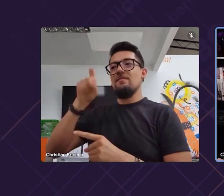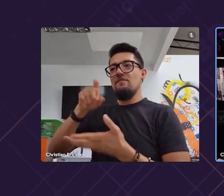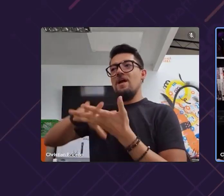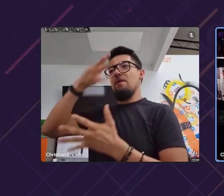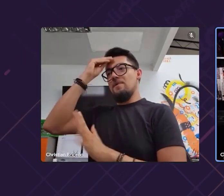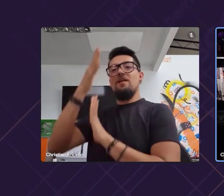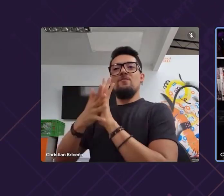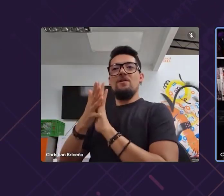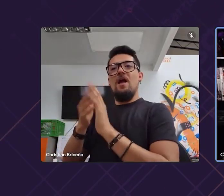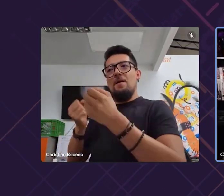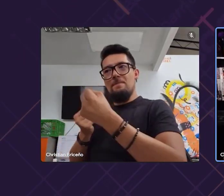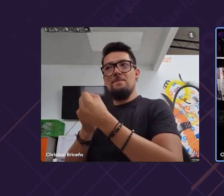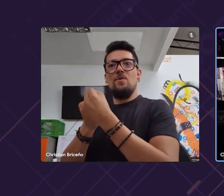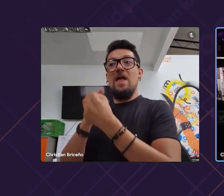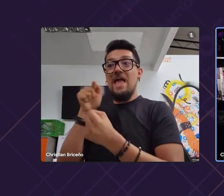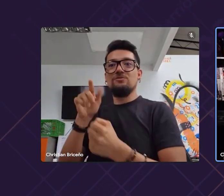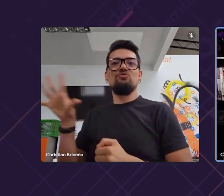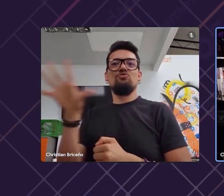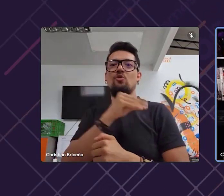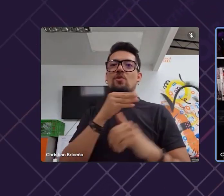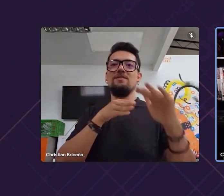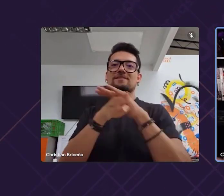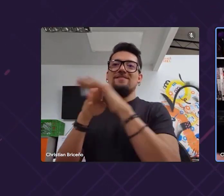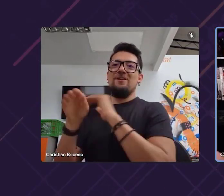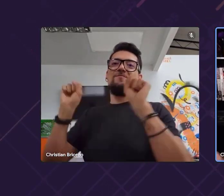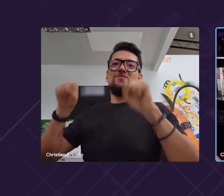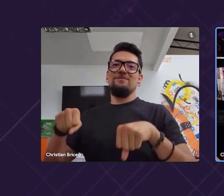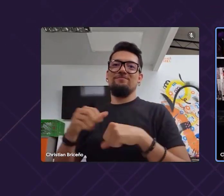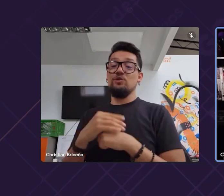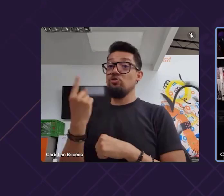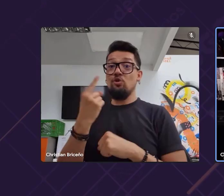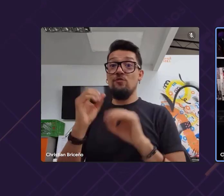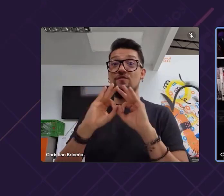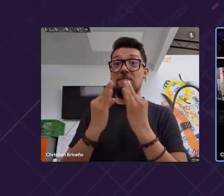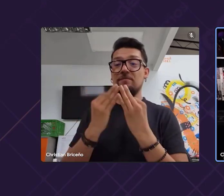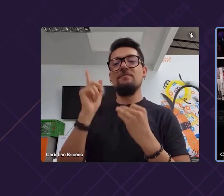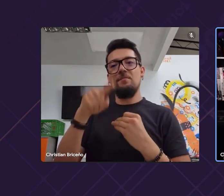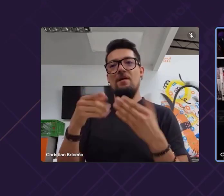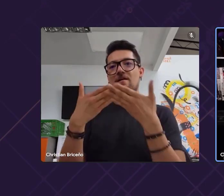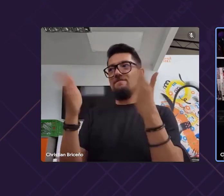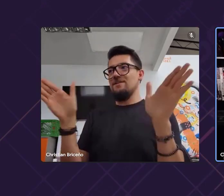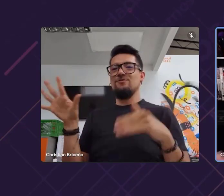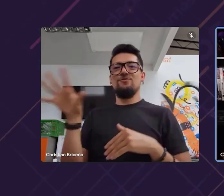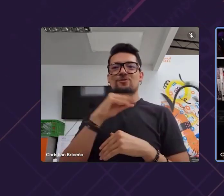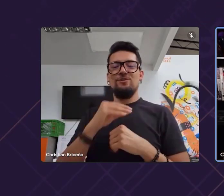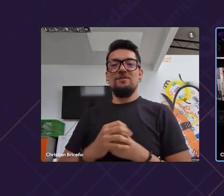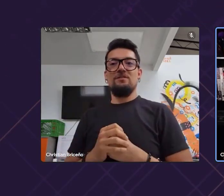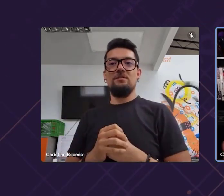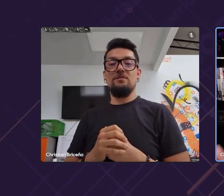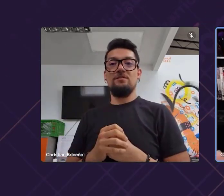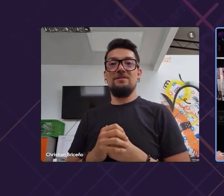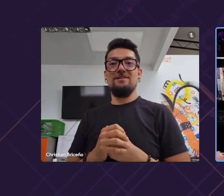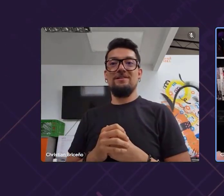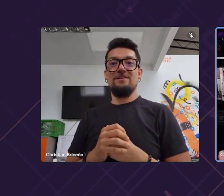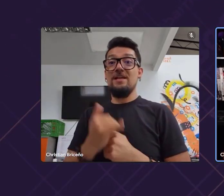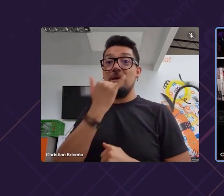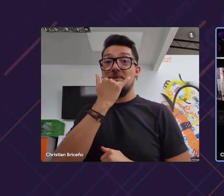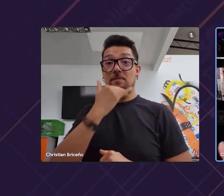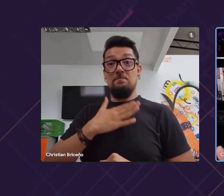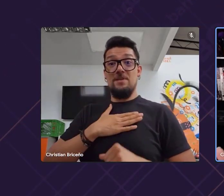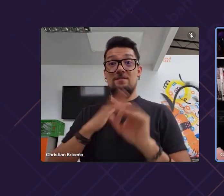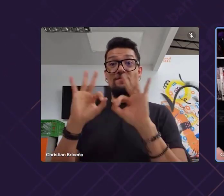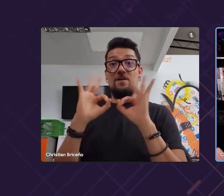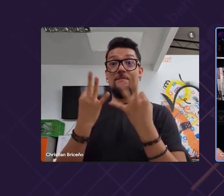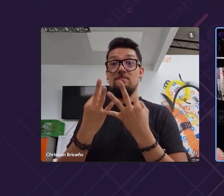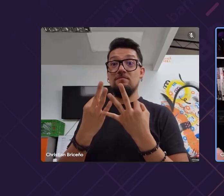Además, desde la parte social, aprender la lengua de señas también nos sirve, no solamente a las personas sordas, sino que a la familia también nos ayuda a ser un